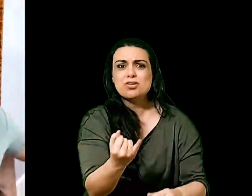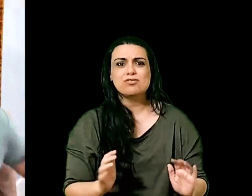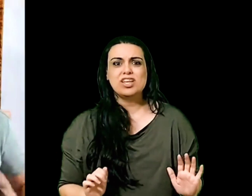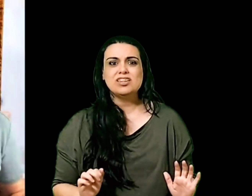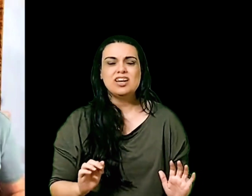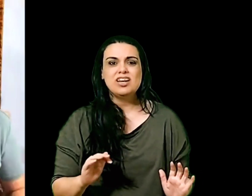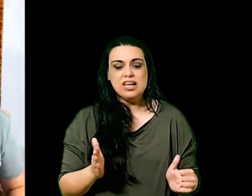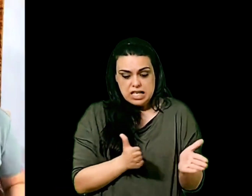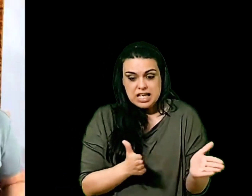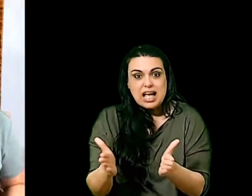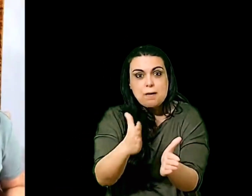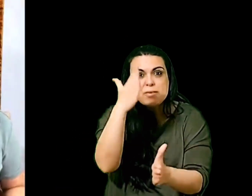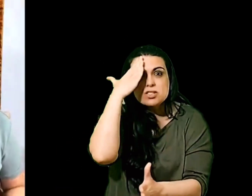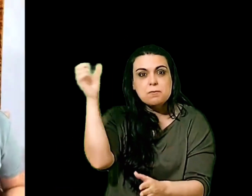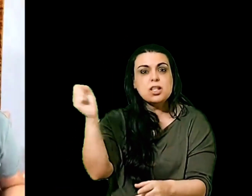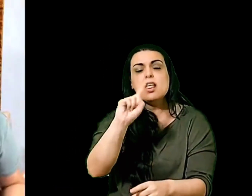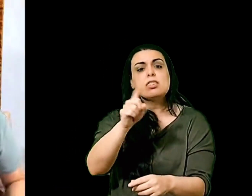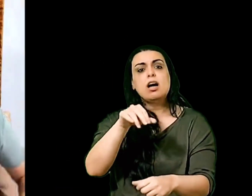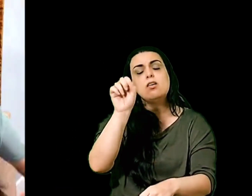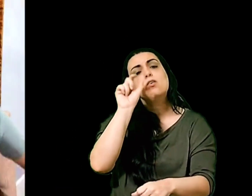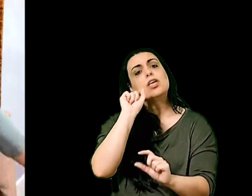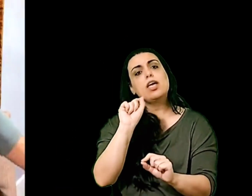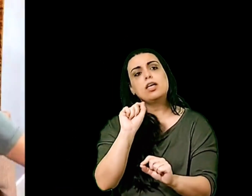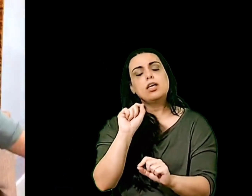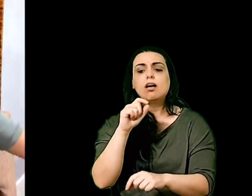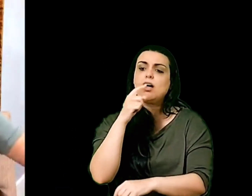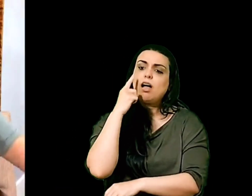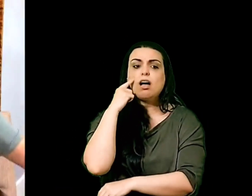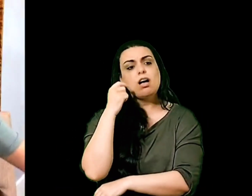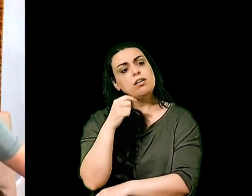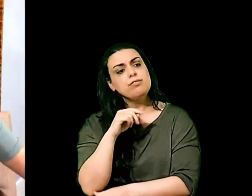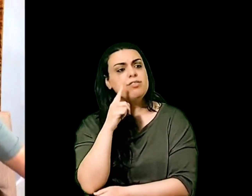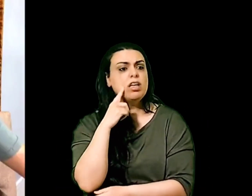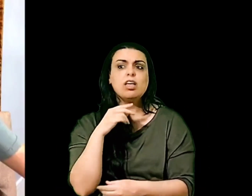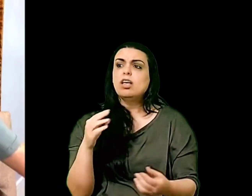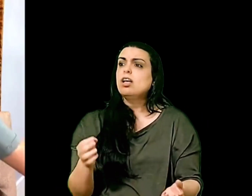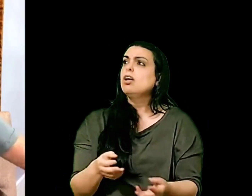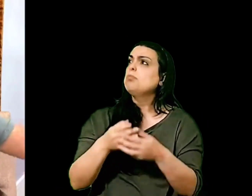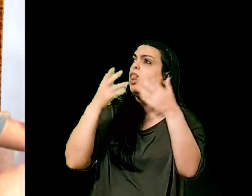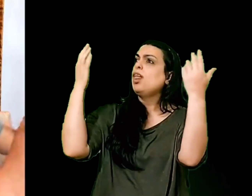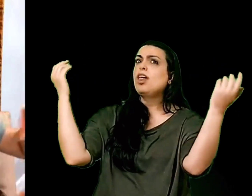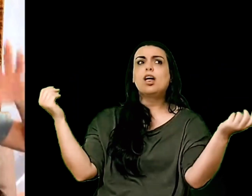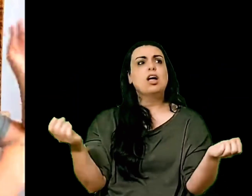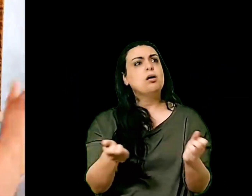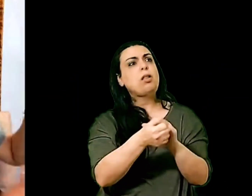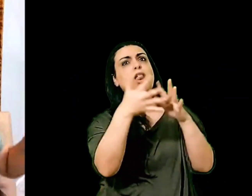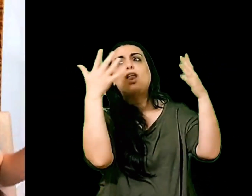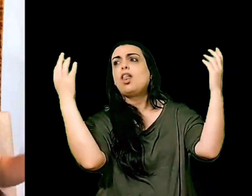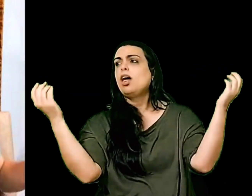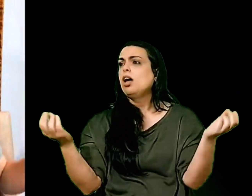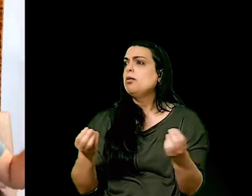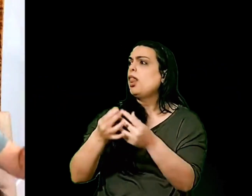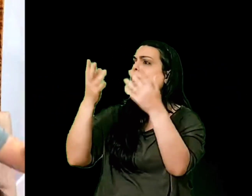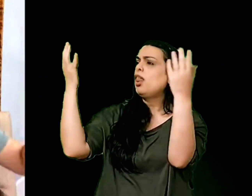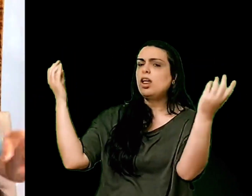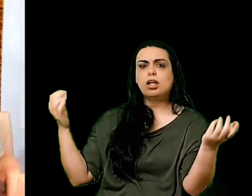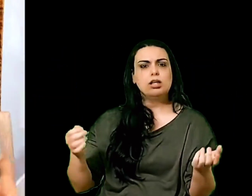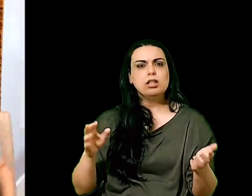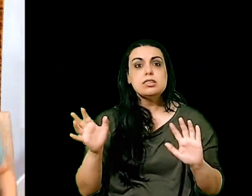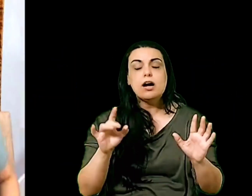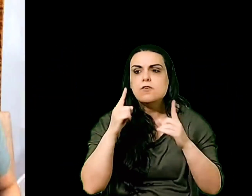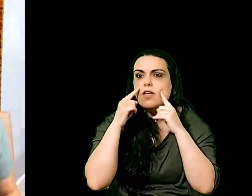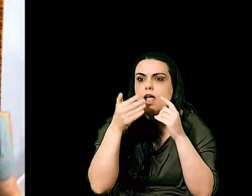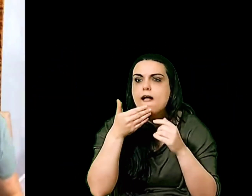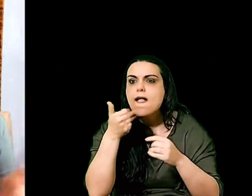está sendo instruída num caminho de sabedoria, ela não senta numa mesa e vê as palavras soltando a ermo, não. Ela vê o